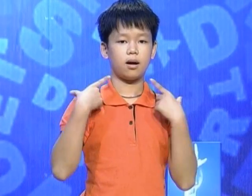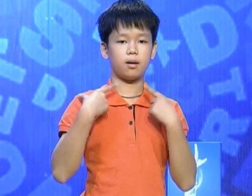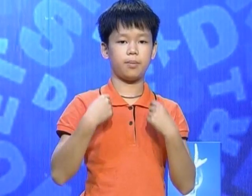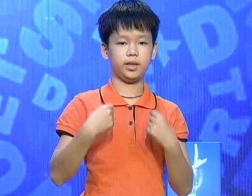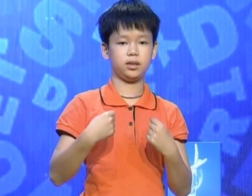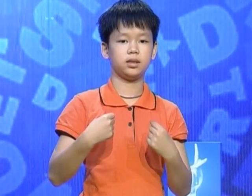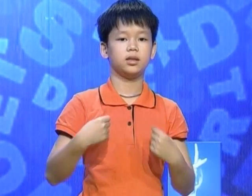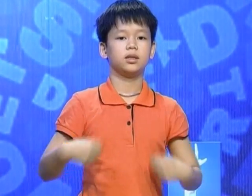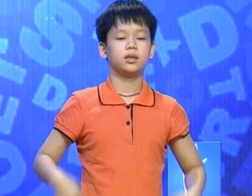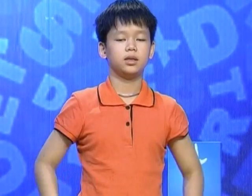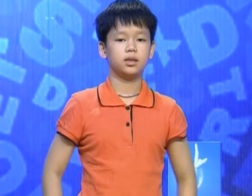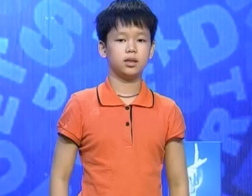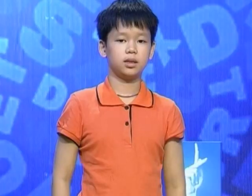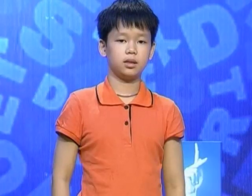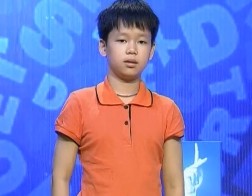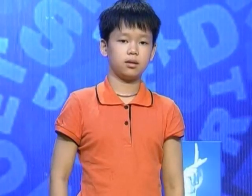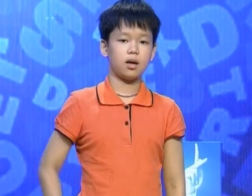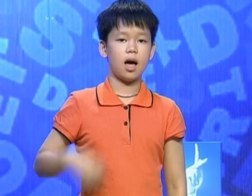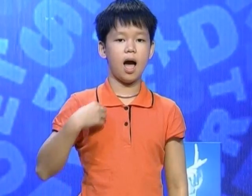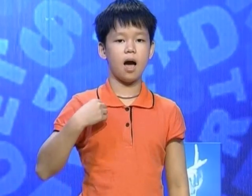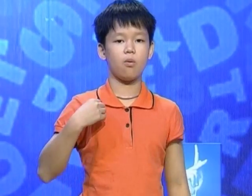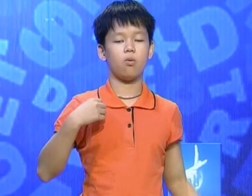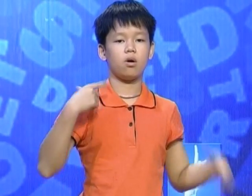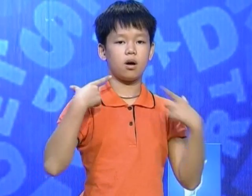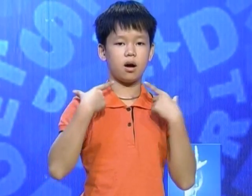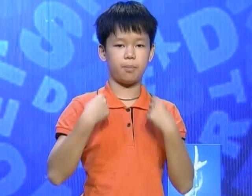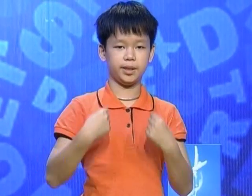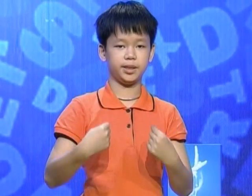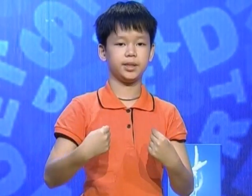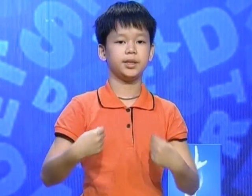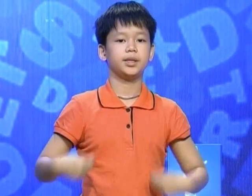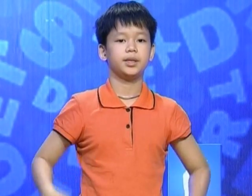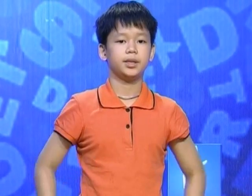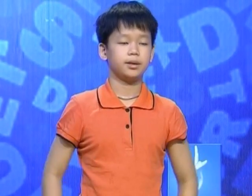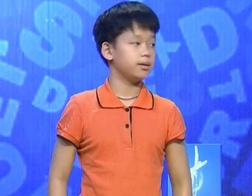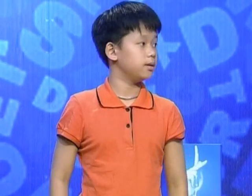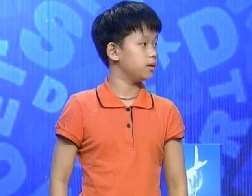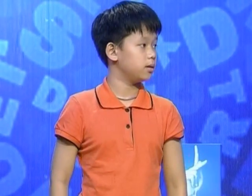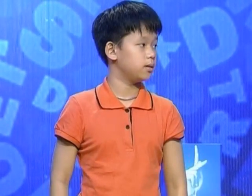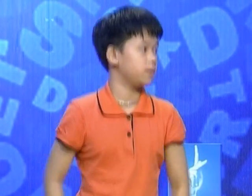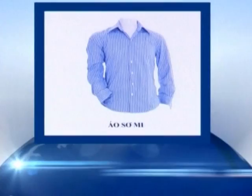Bạn đang thực hành ký hiệu áo sơ mi đấy các em ạ. Các em cùng quan sát bạn làm ký hiệu áo sơ mi nhé.